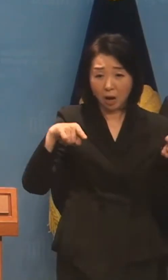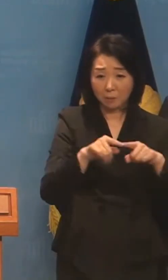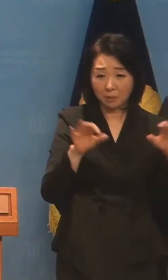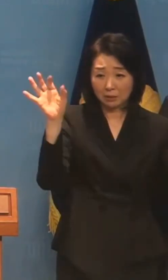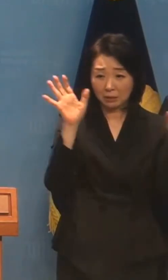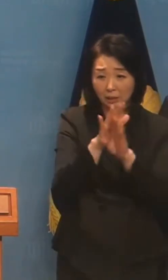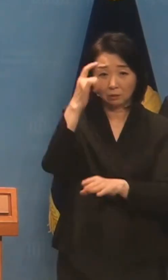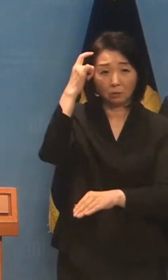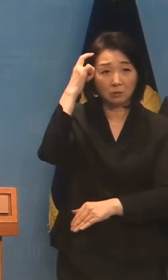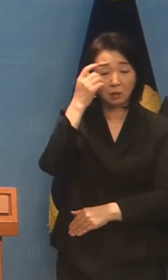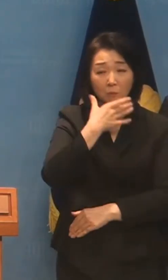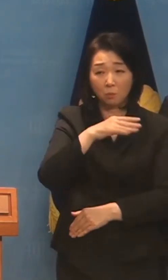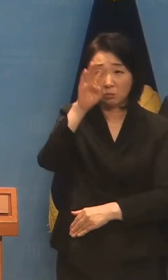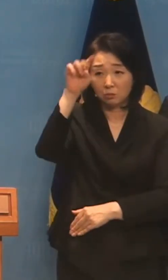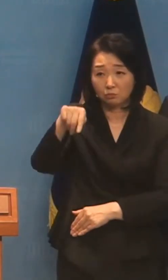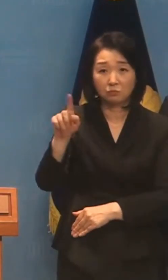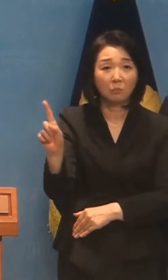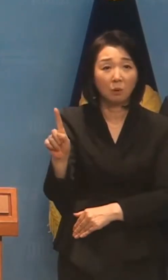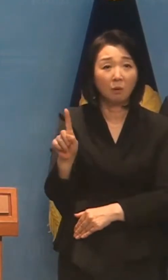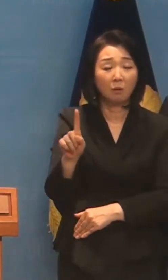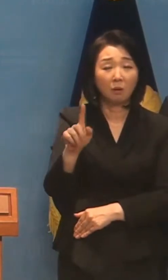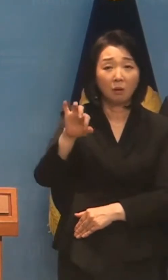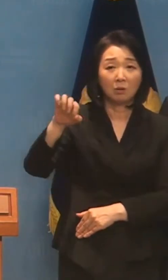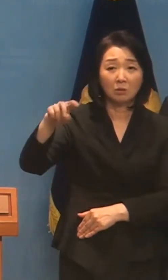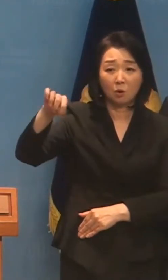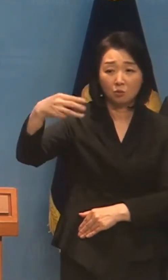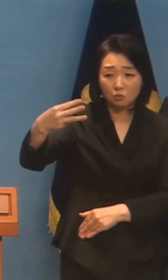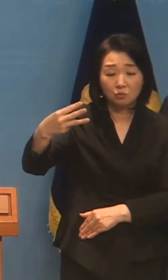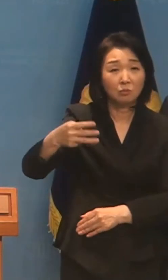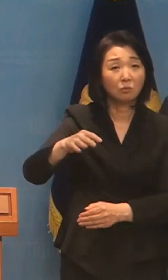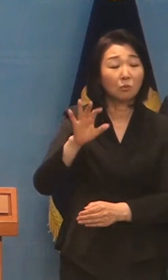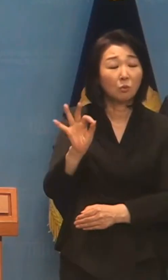복지부는 계속해서 살려내고 있습니다.